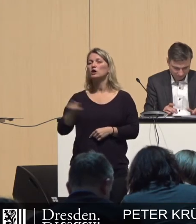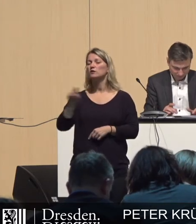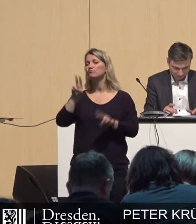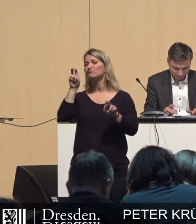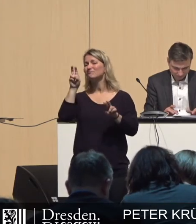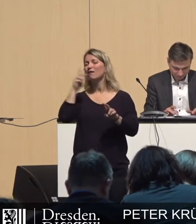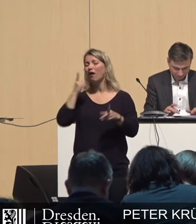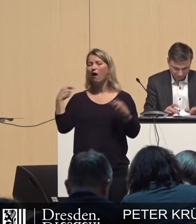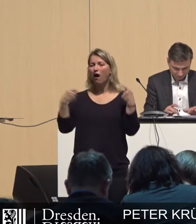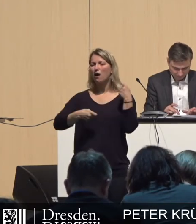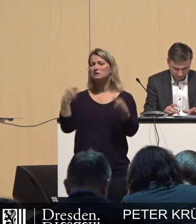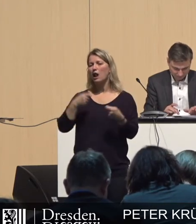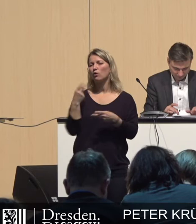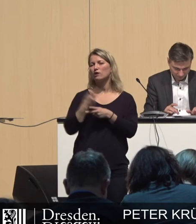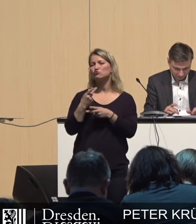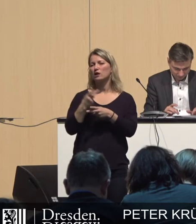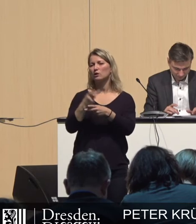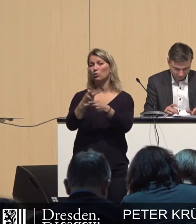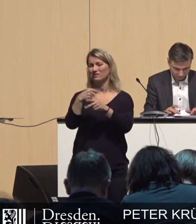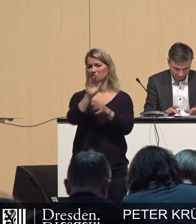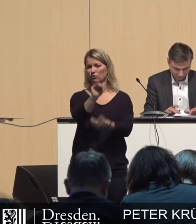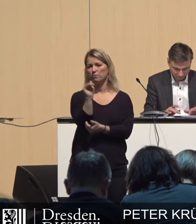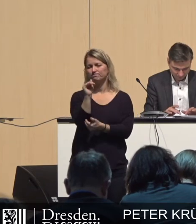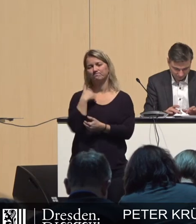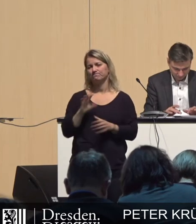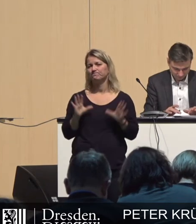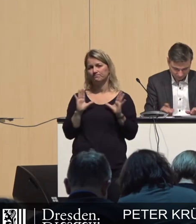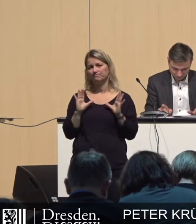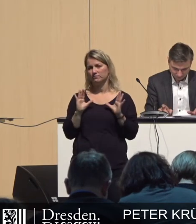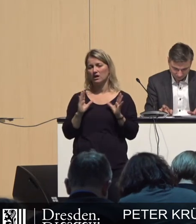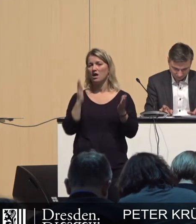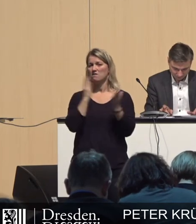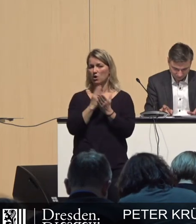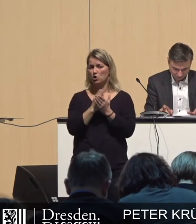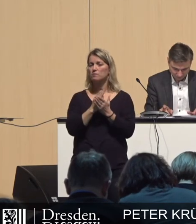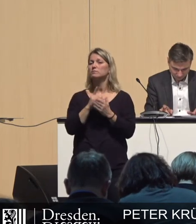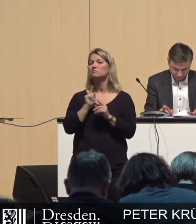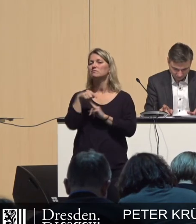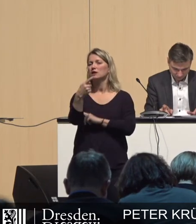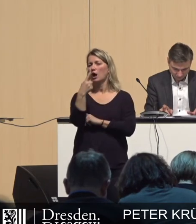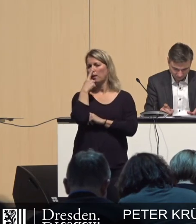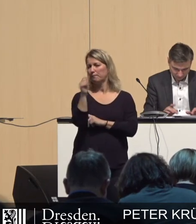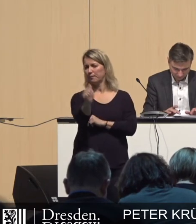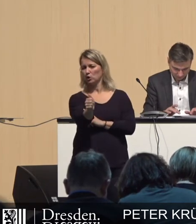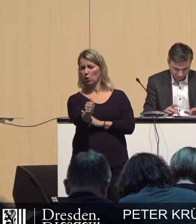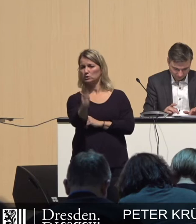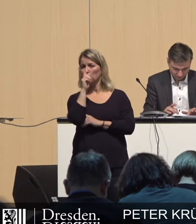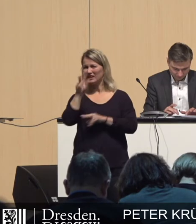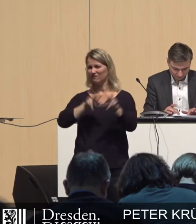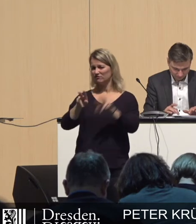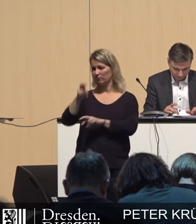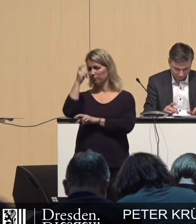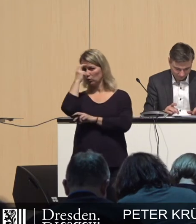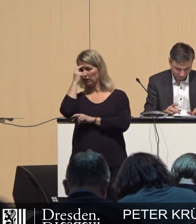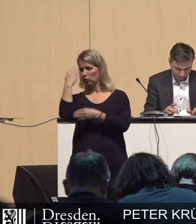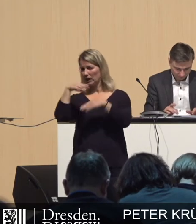von Einzahlungen in diesen Fonds gegenüber. Erst einmal müssen alle Effekte aus den Prognosen und Annahmen der Wirtschaftsprüfer und